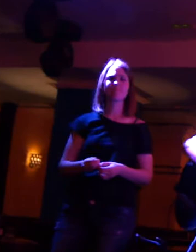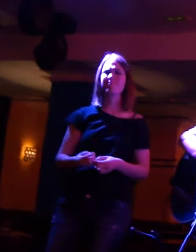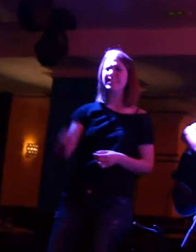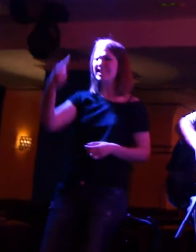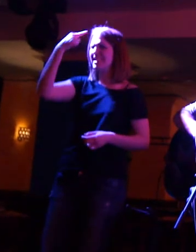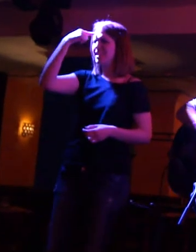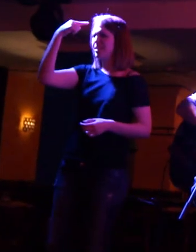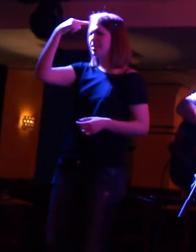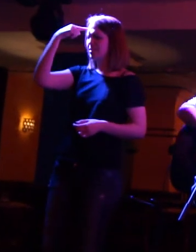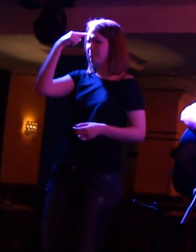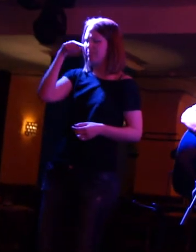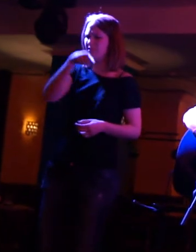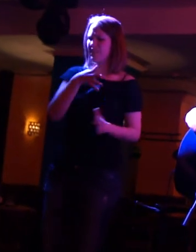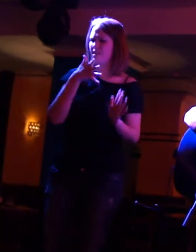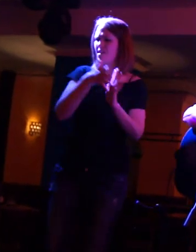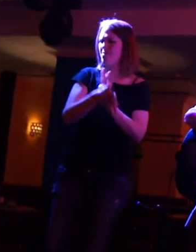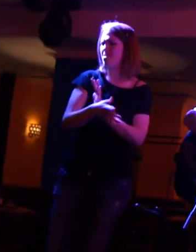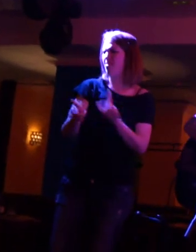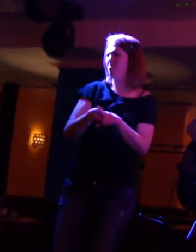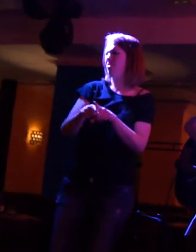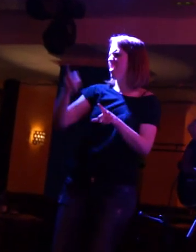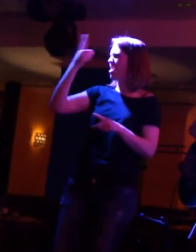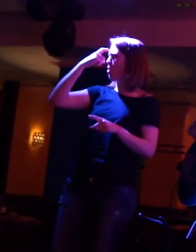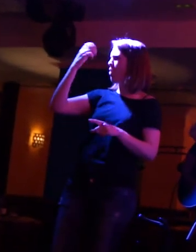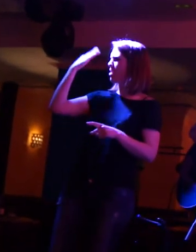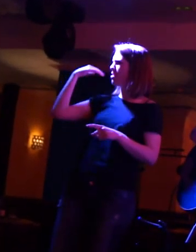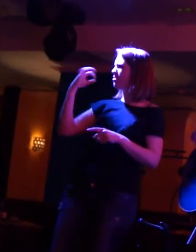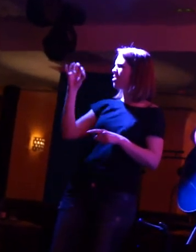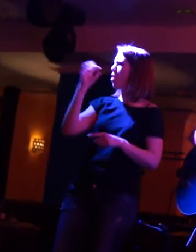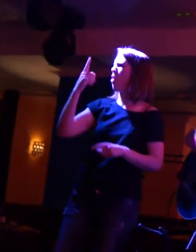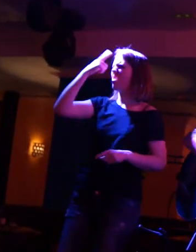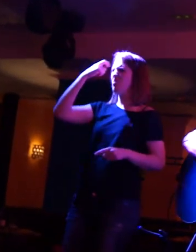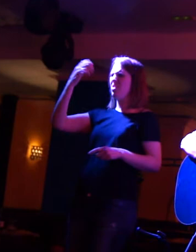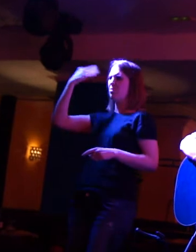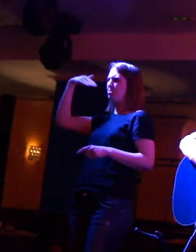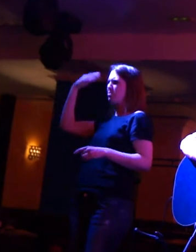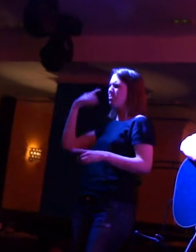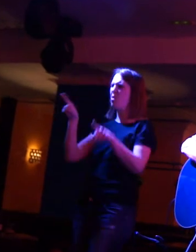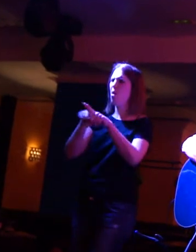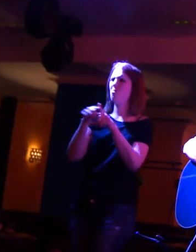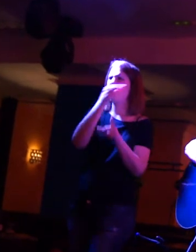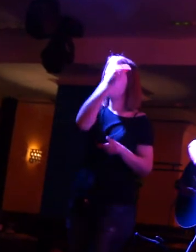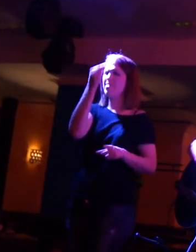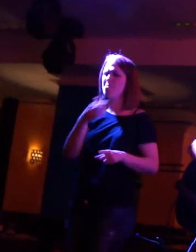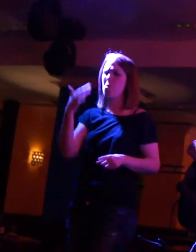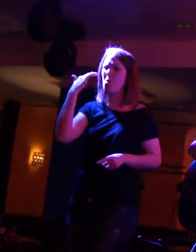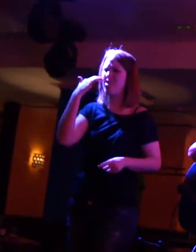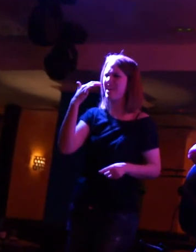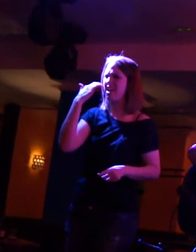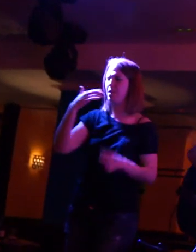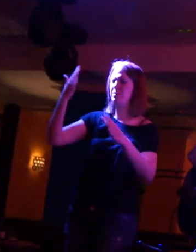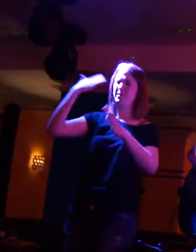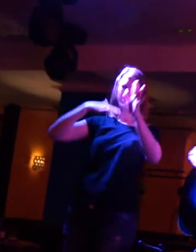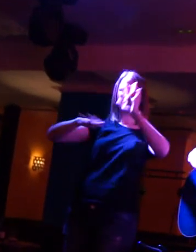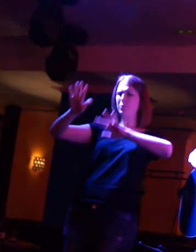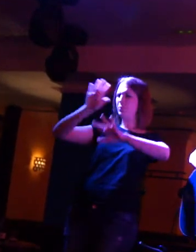Su nostalgia es el recuerdo de un recuerdo, de un recuerdo, caricatura del